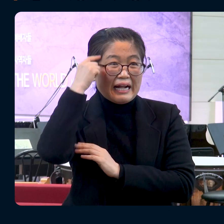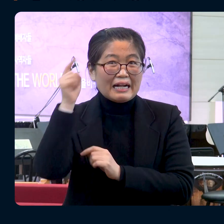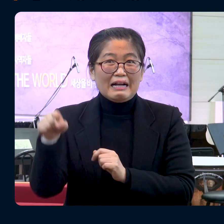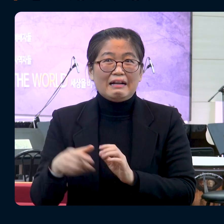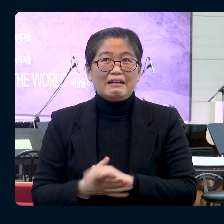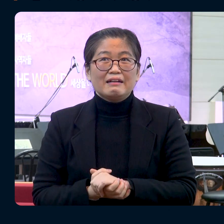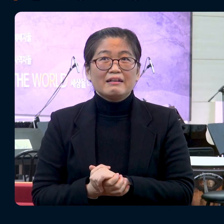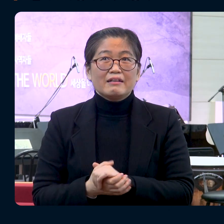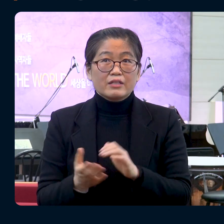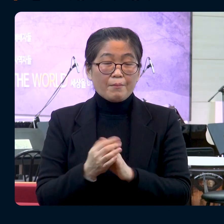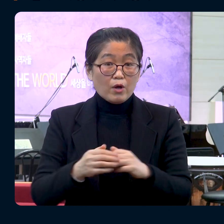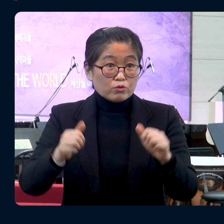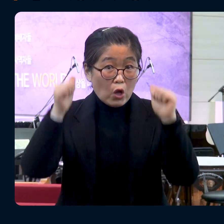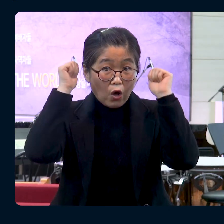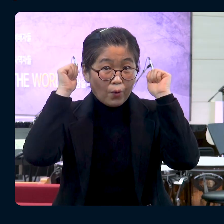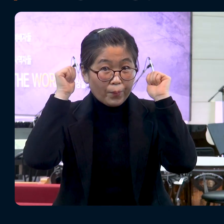거예요.